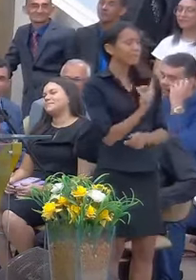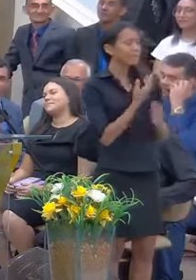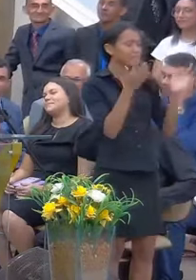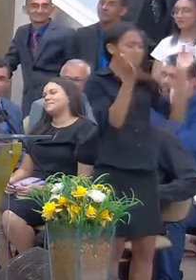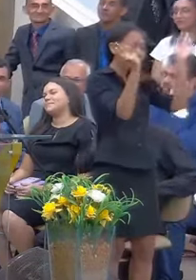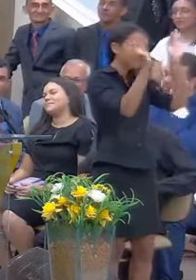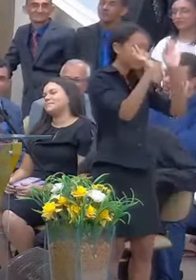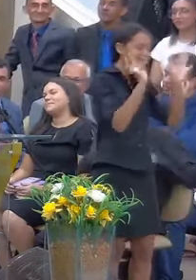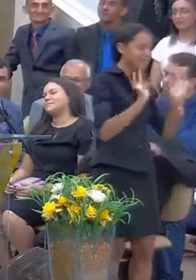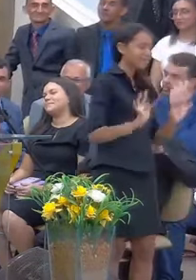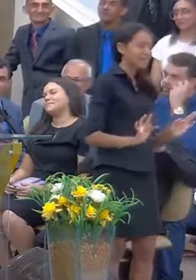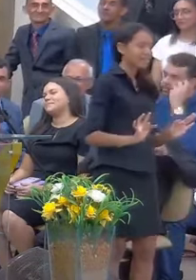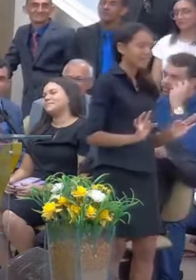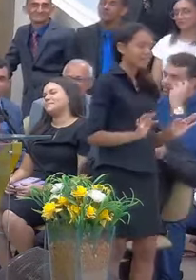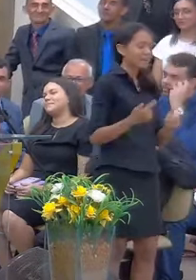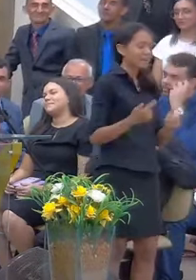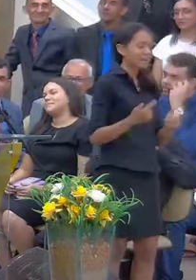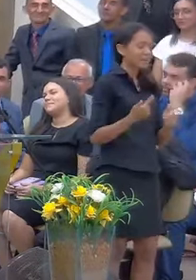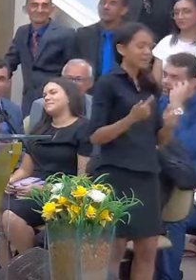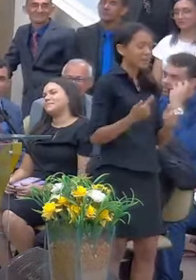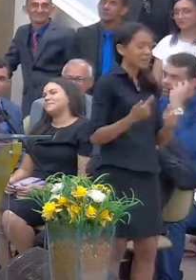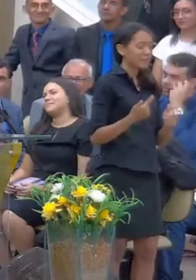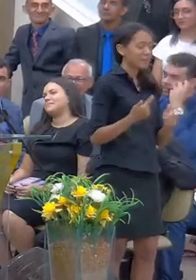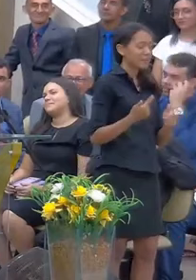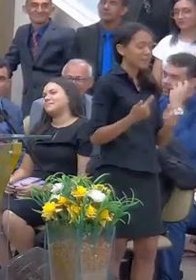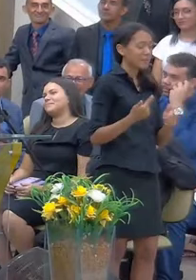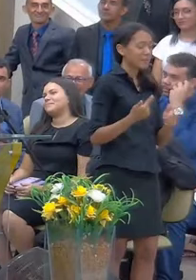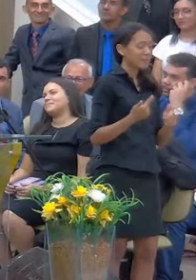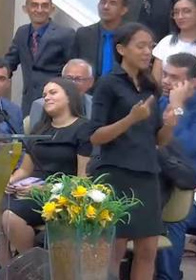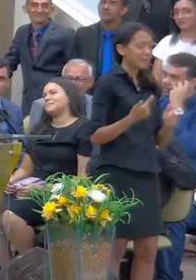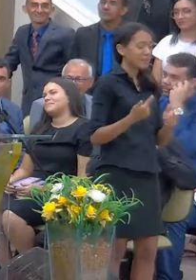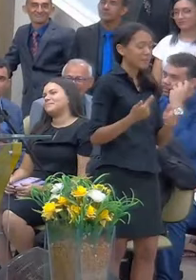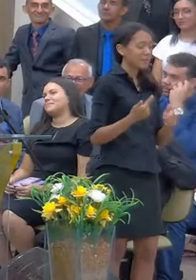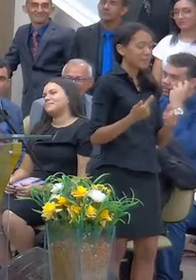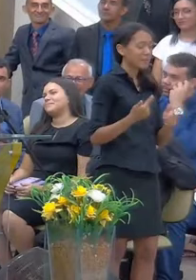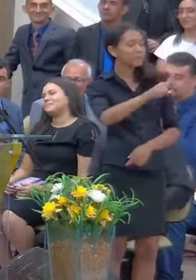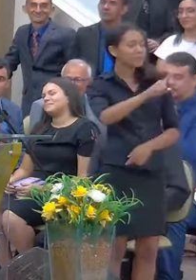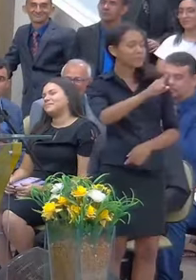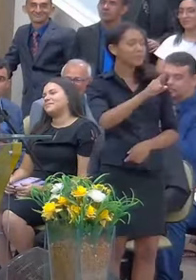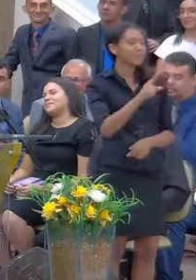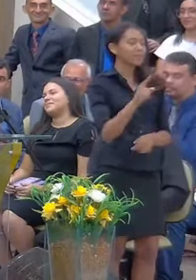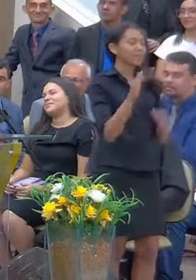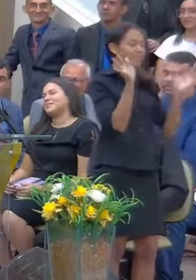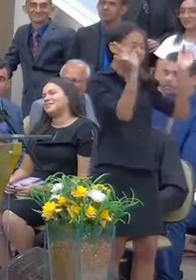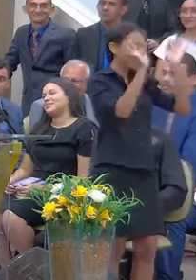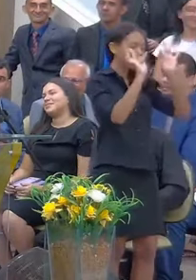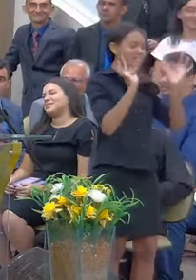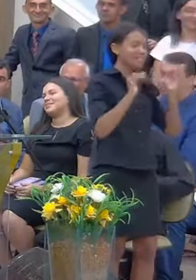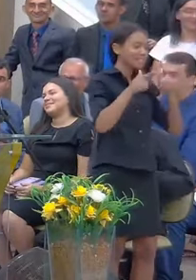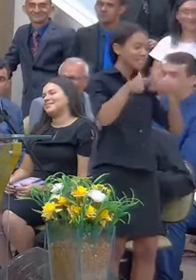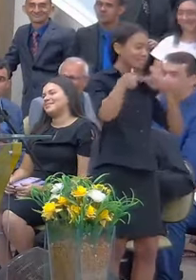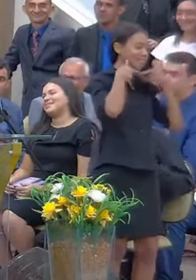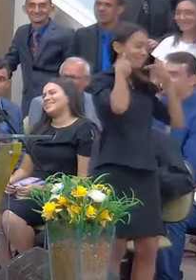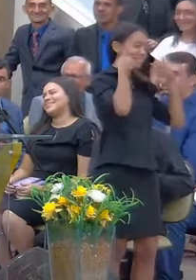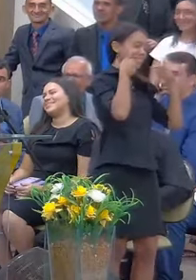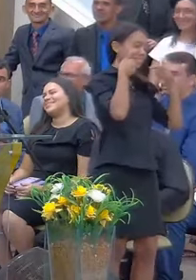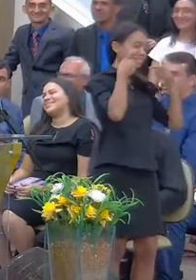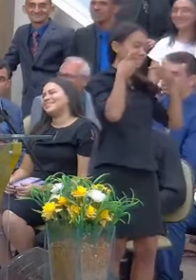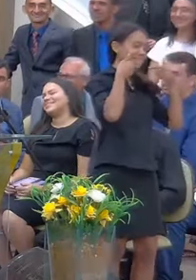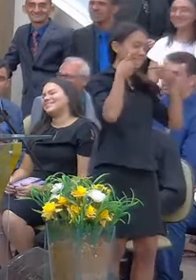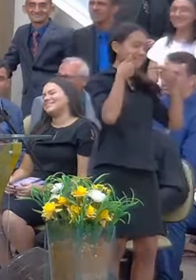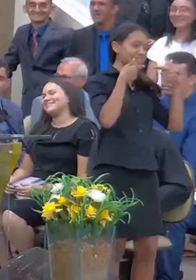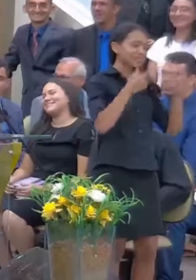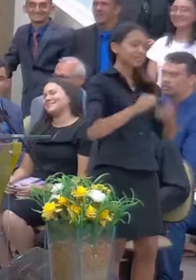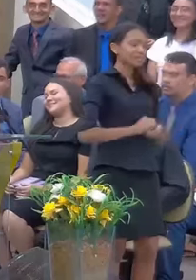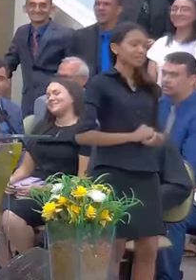felizes? 70 anos saíram. E quando eles saíram como? Aí a bocona aberta, sorrindo.